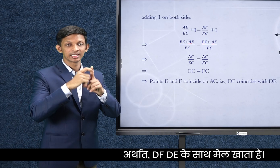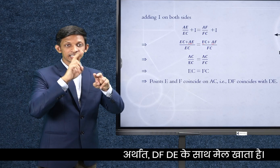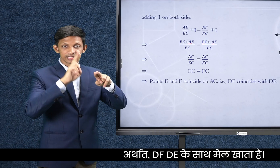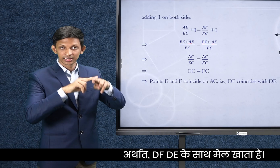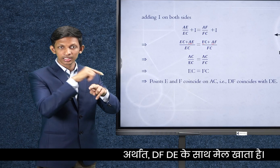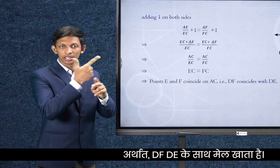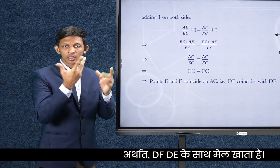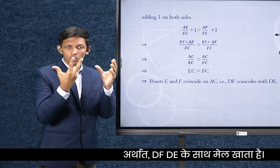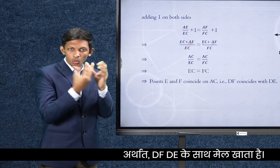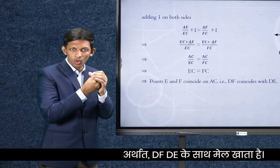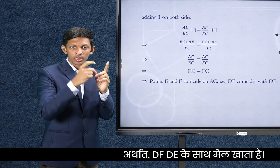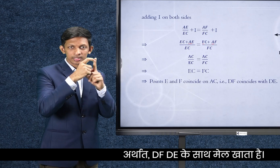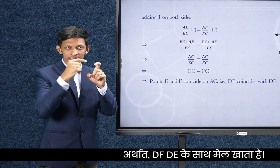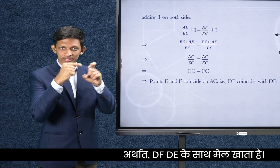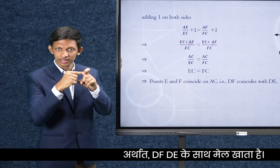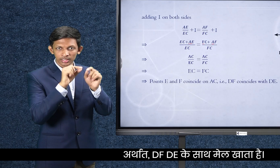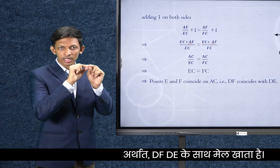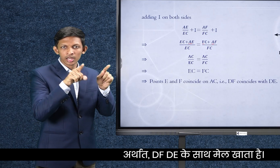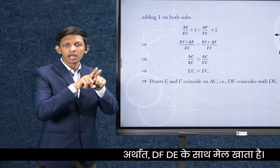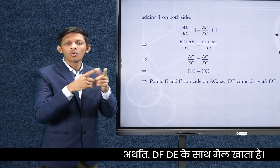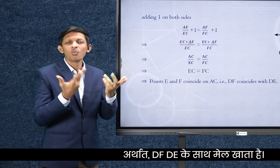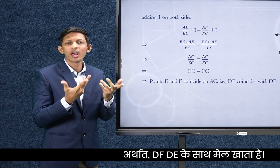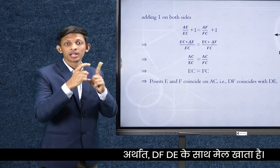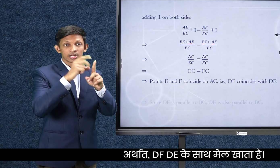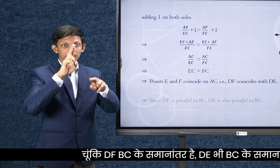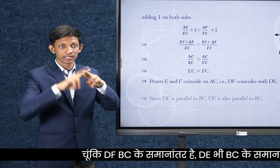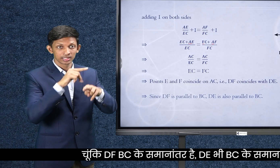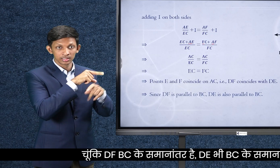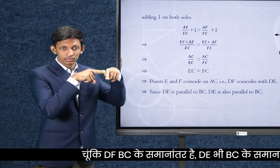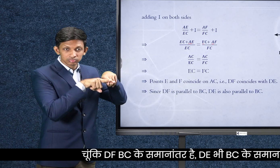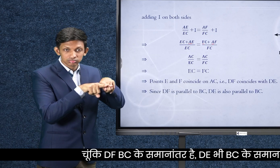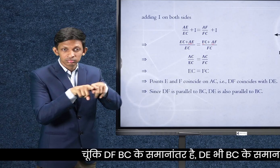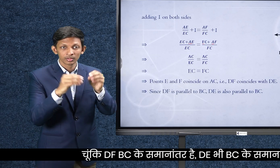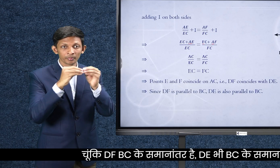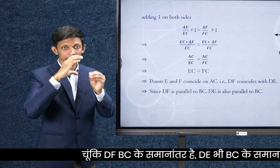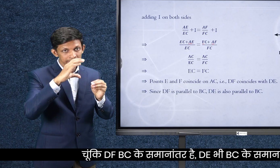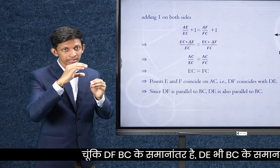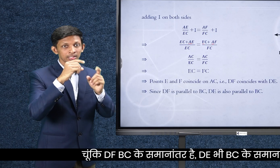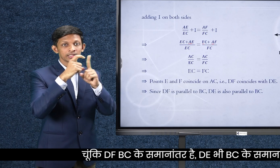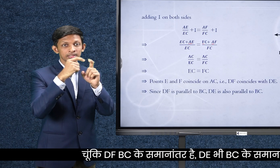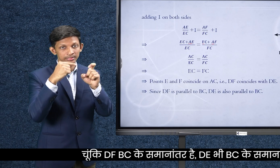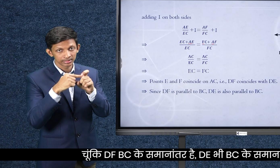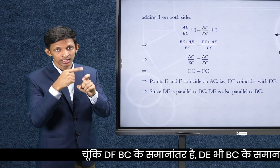अर्थात DF DE के साथ मेल खाते हैं। चूंकि DF BC के समानांतर